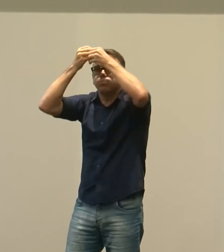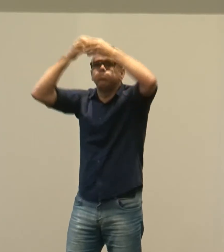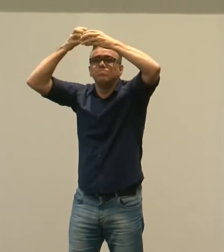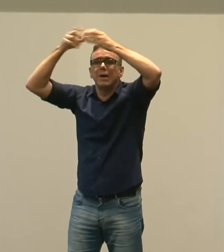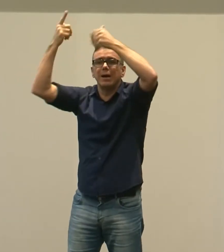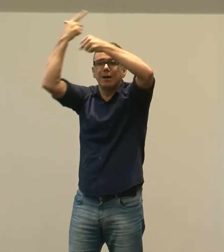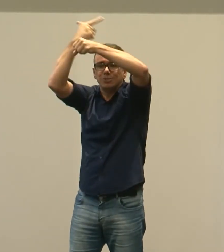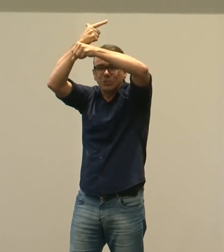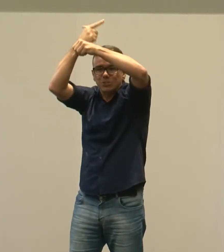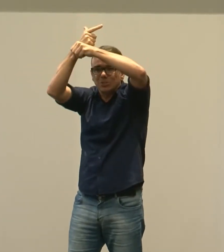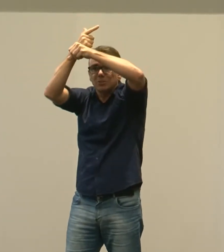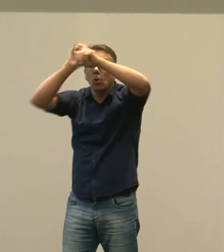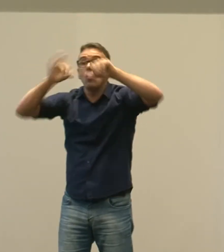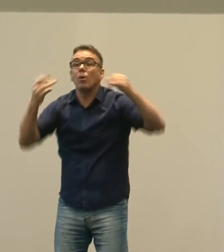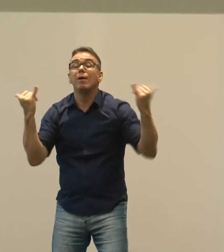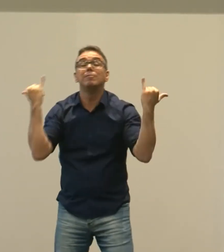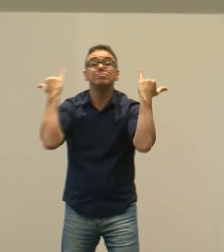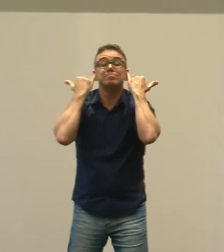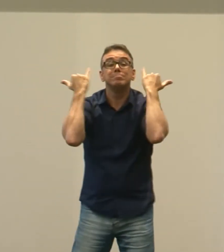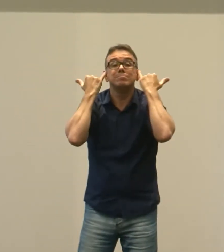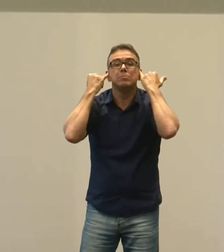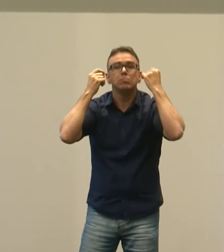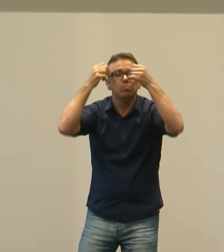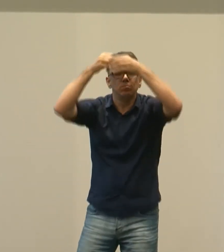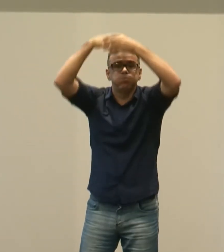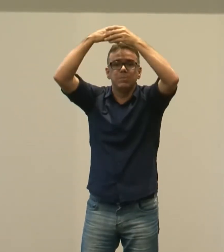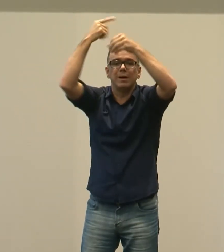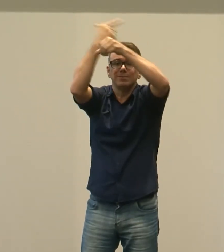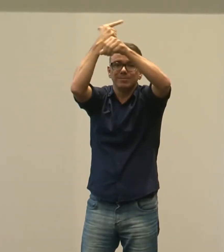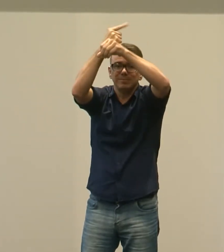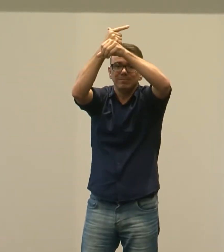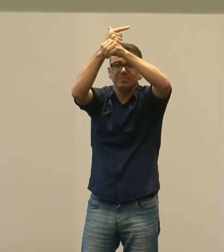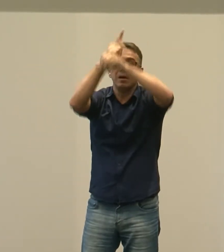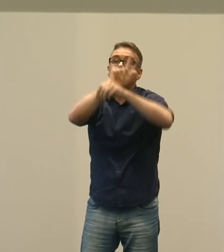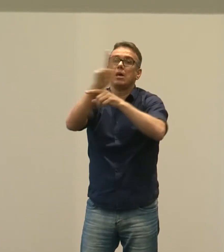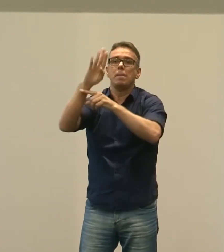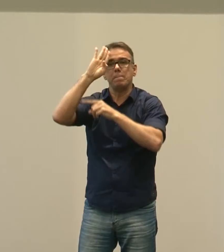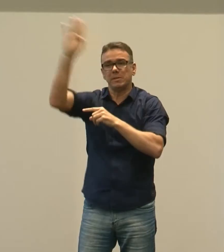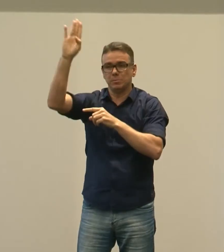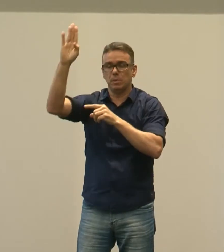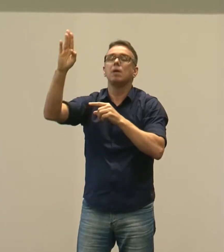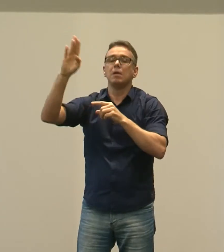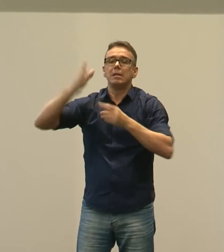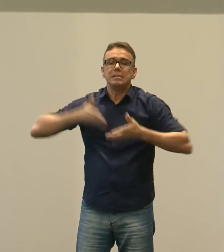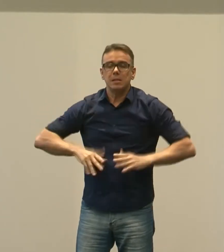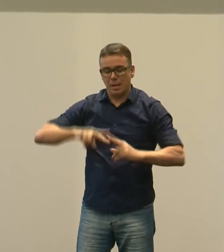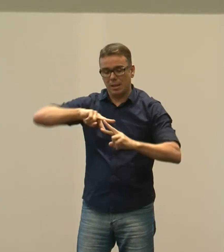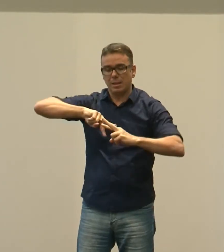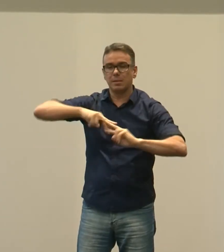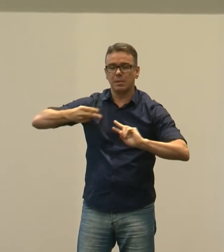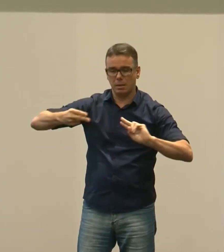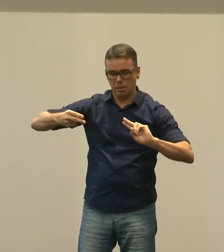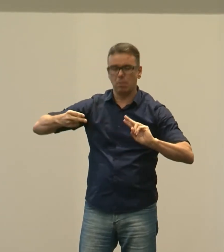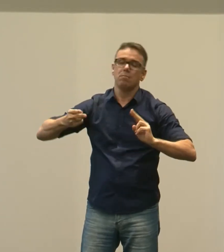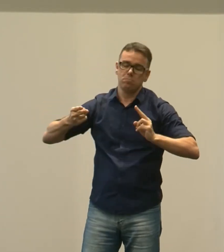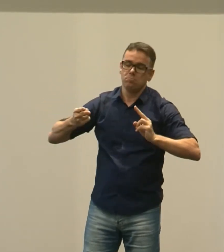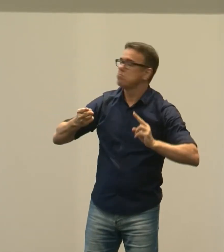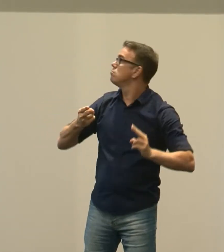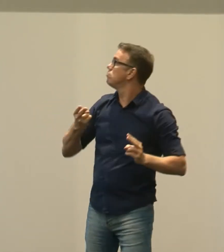partir dos inputs, essa gramática, né, através dos inputs e dos léxicos, essa gramática se desenvolve. Então,